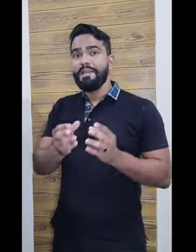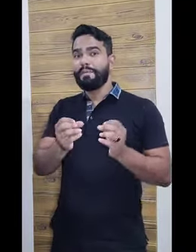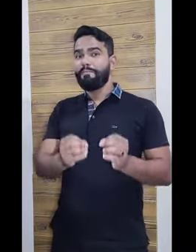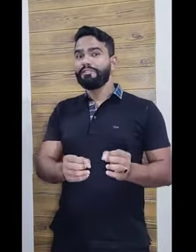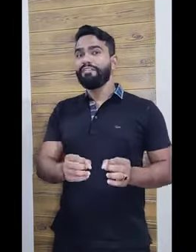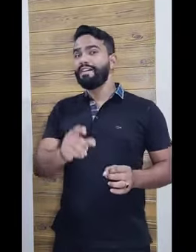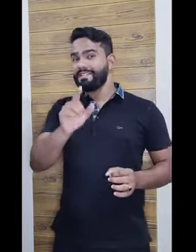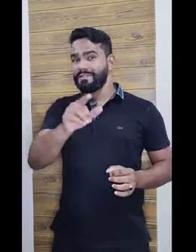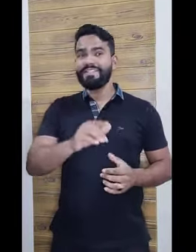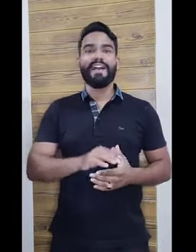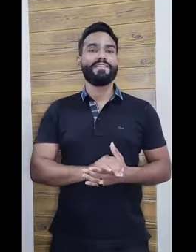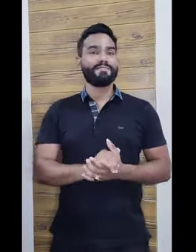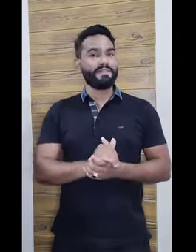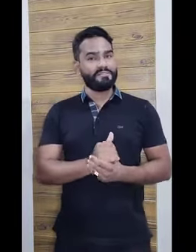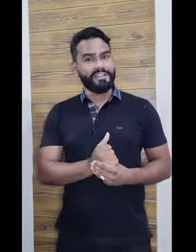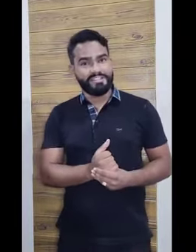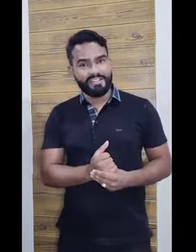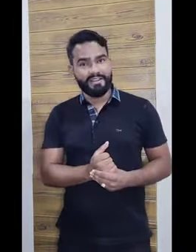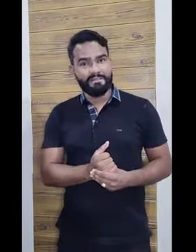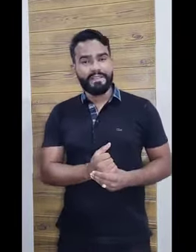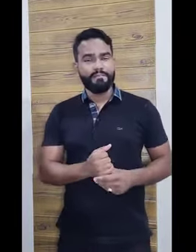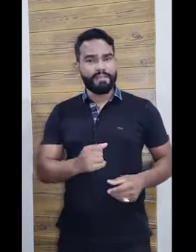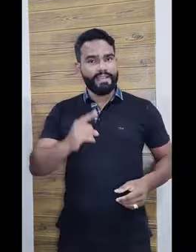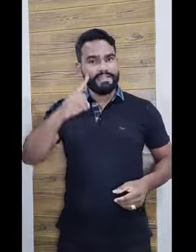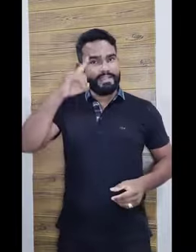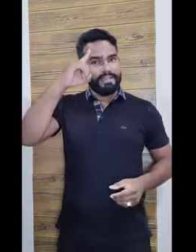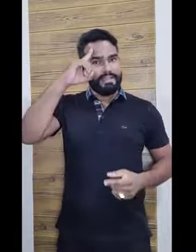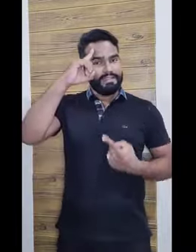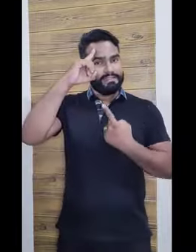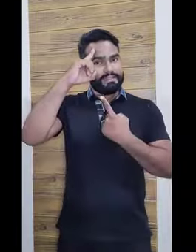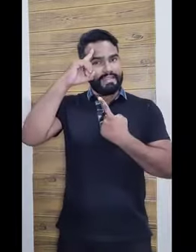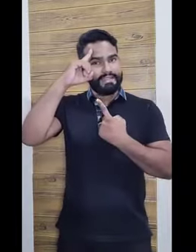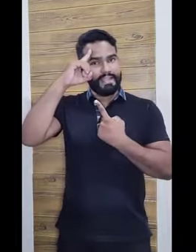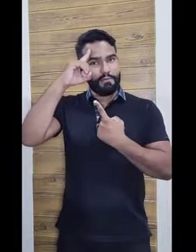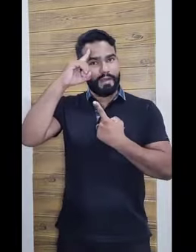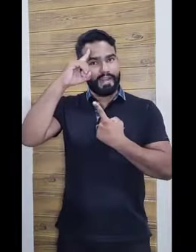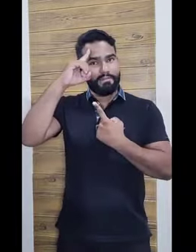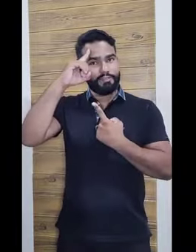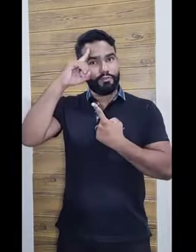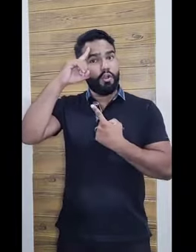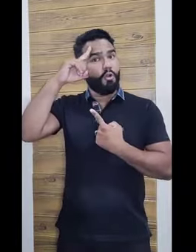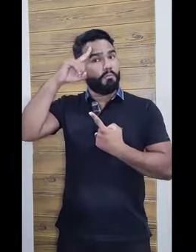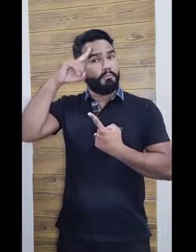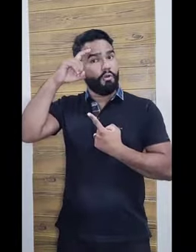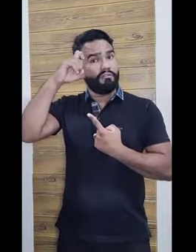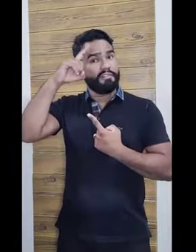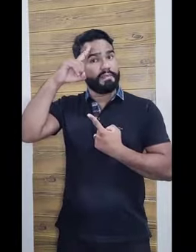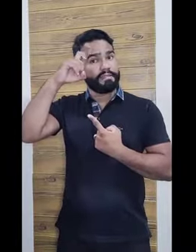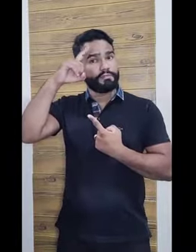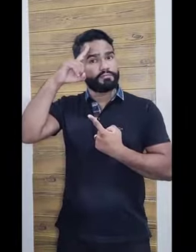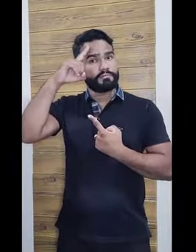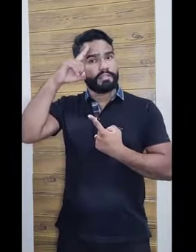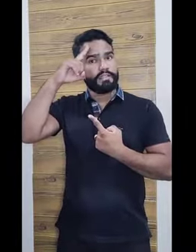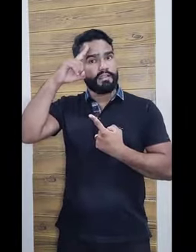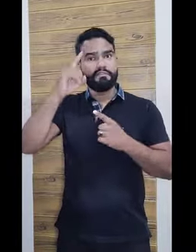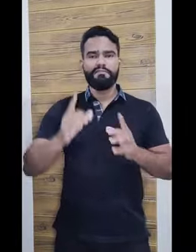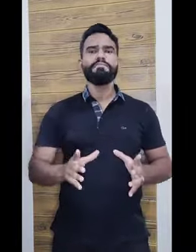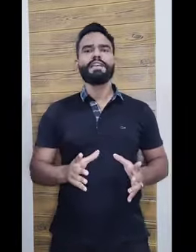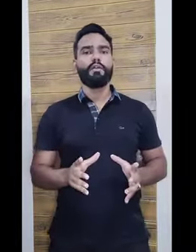para poder fazer os sinais no seu dia a dia. Beleza? Terceiro parâmetro, movimento. Vamos